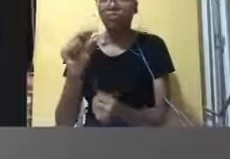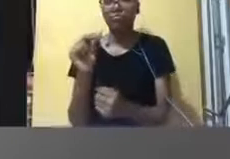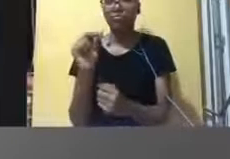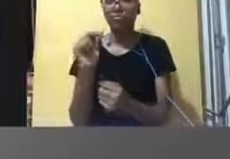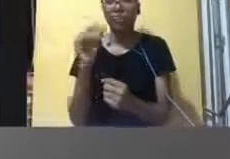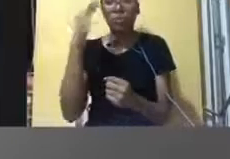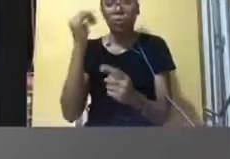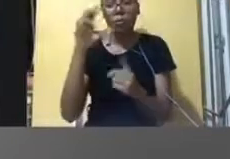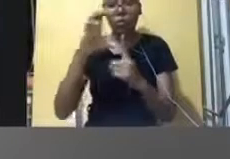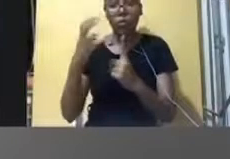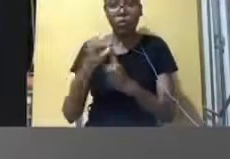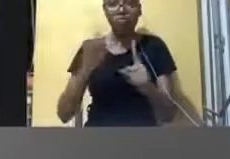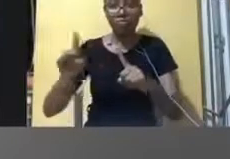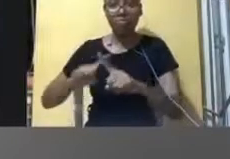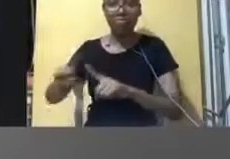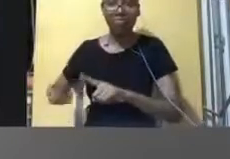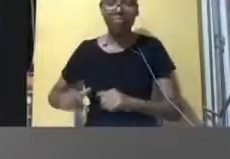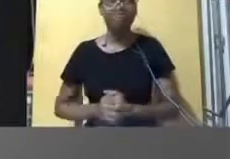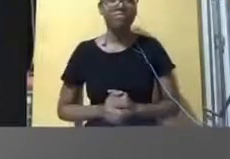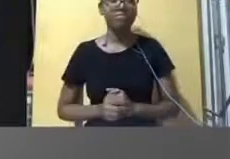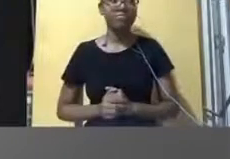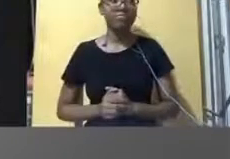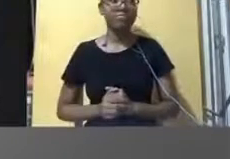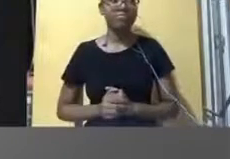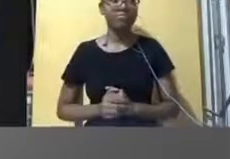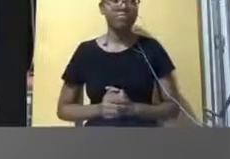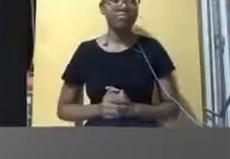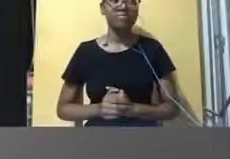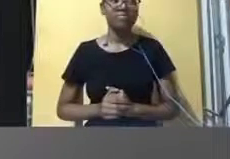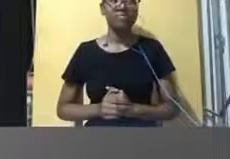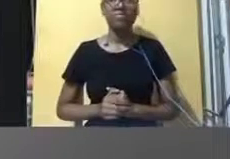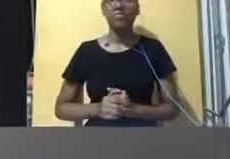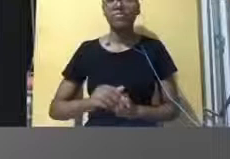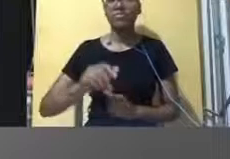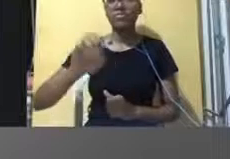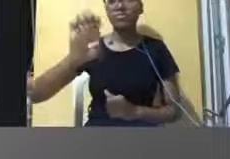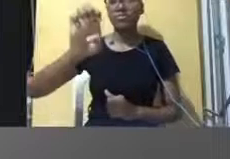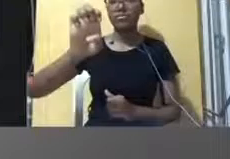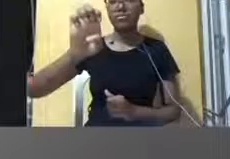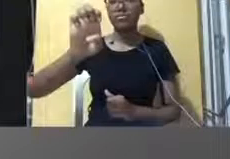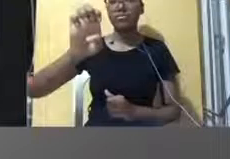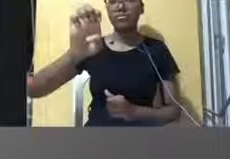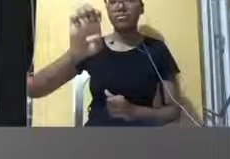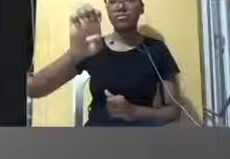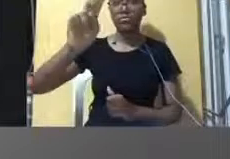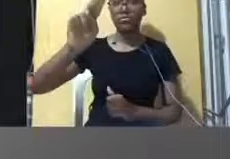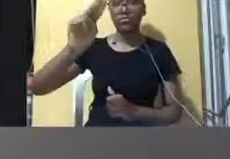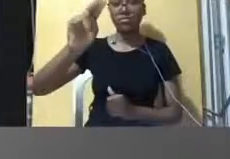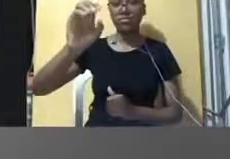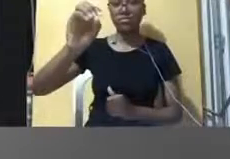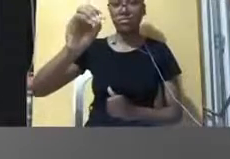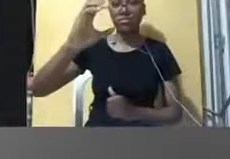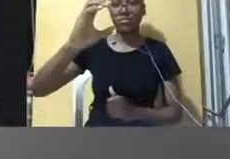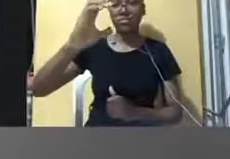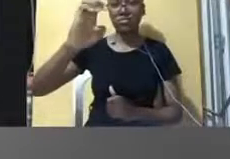El etnocentrismo. Yo creo que hemos escuchado esa palabra. El etnocentrismo es la actitud